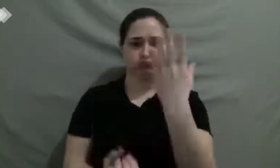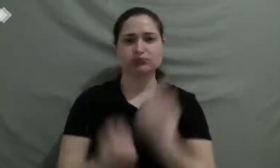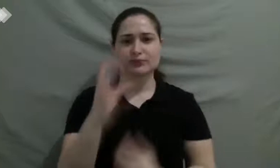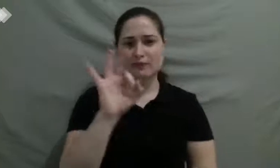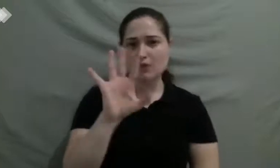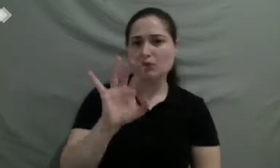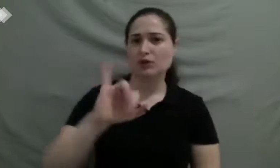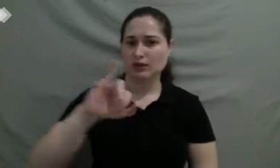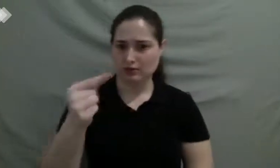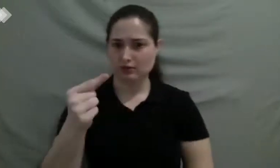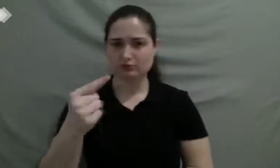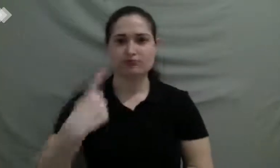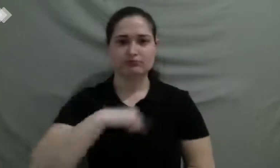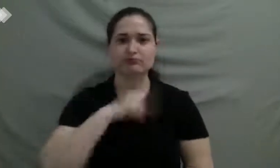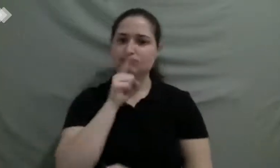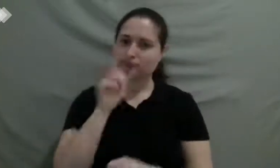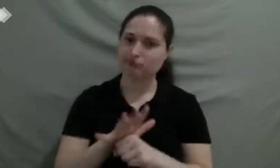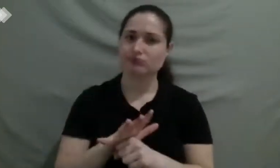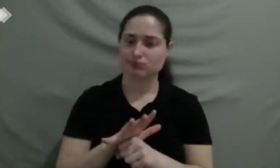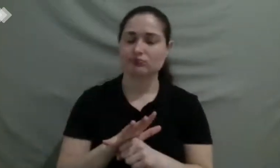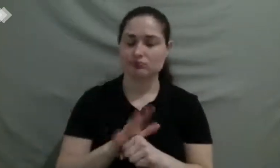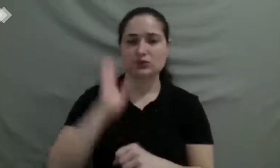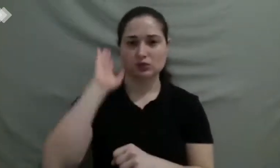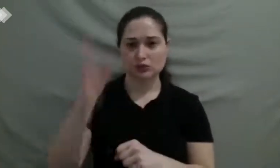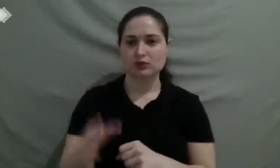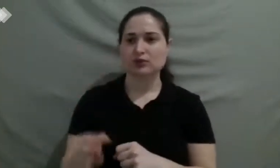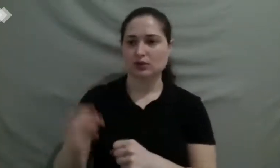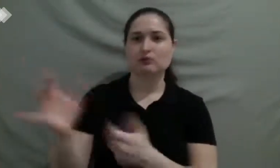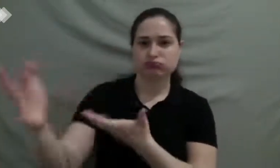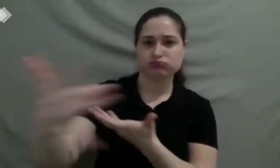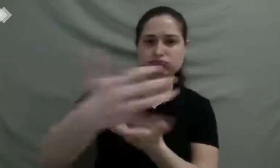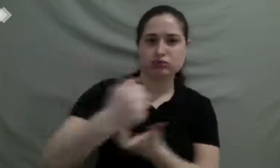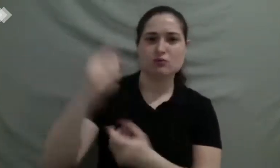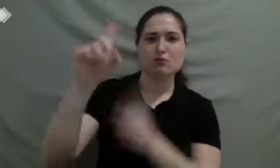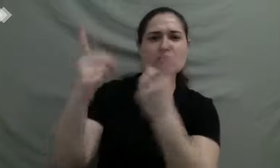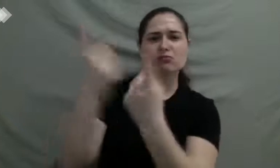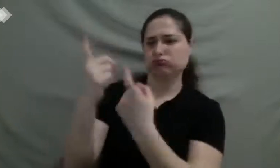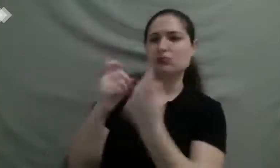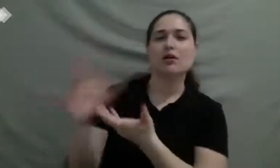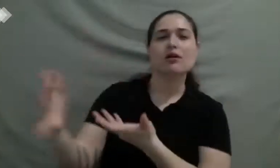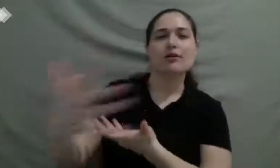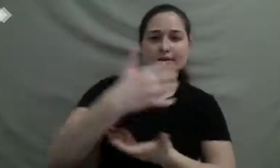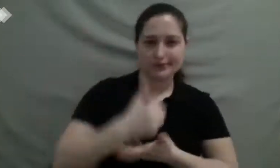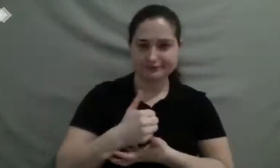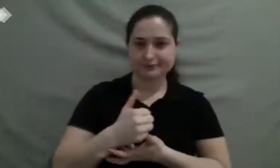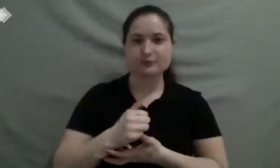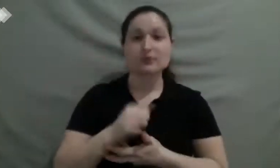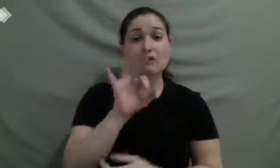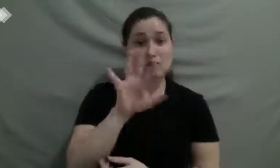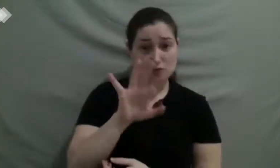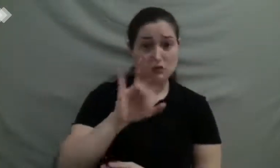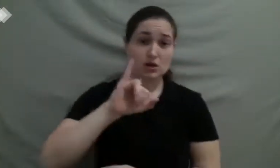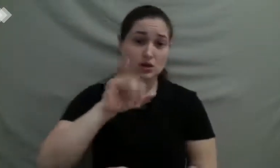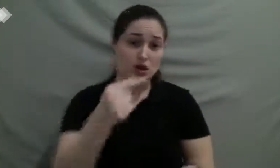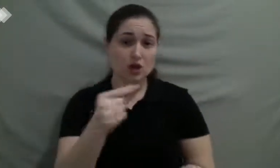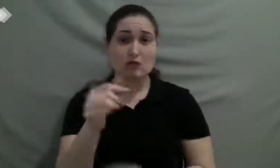en eso. Pregunta por pregunta la vamos a ir subiendo y también la vamos a ir colocando en nuestros canales de YouTube,